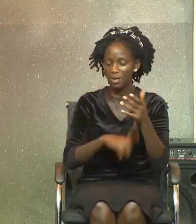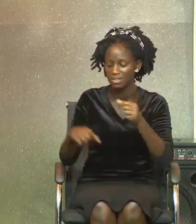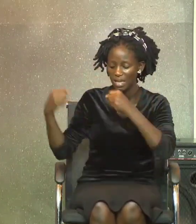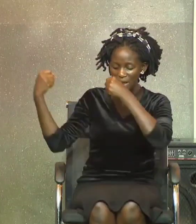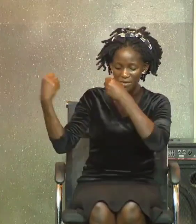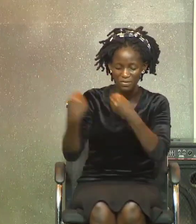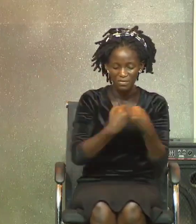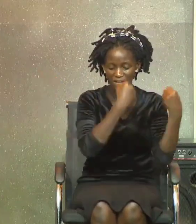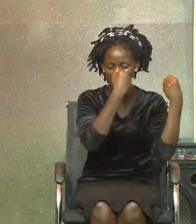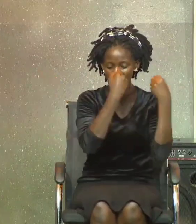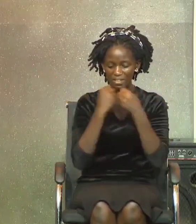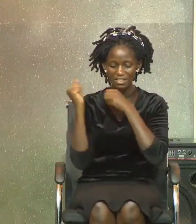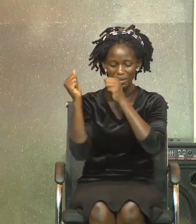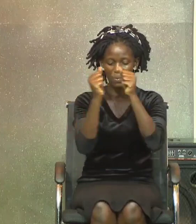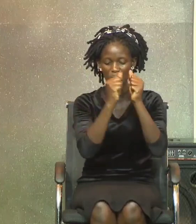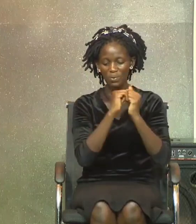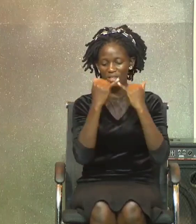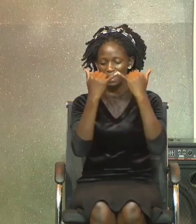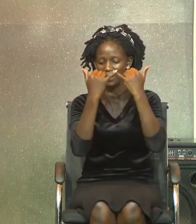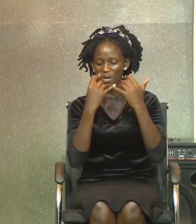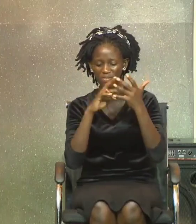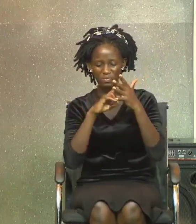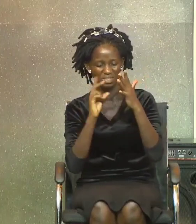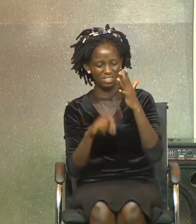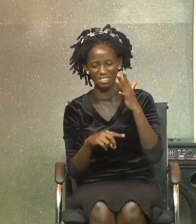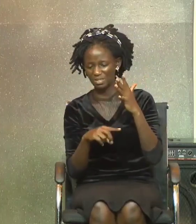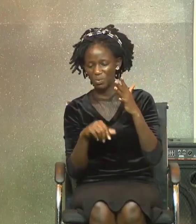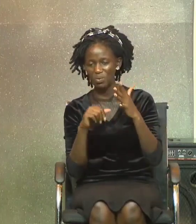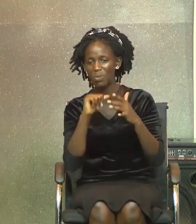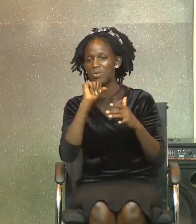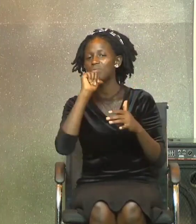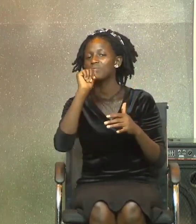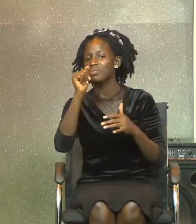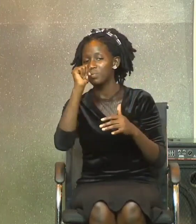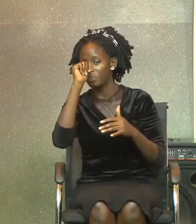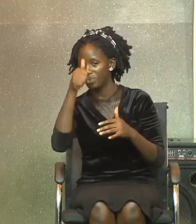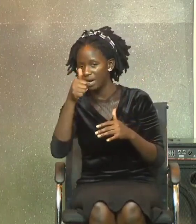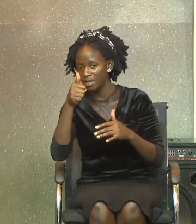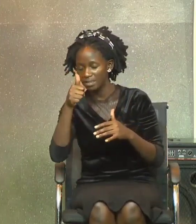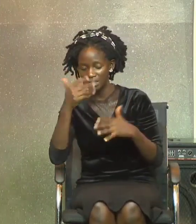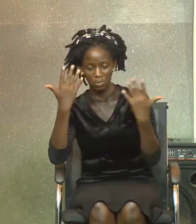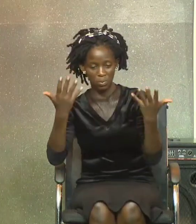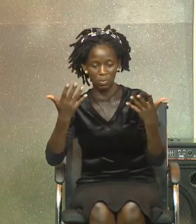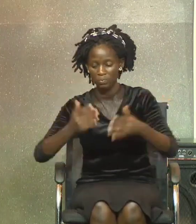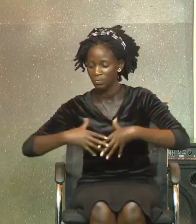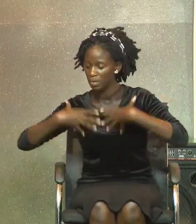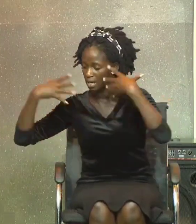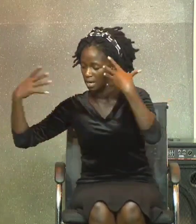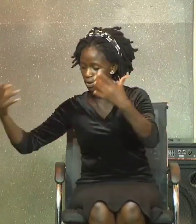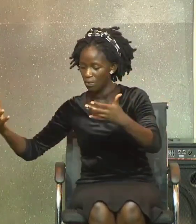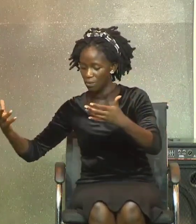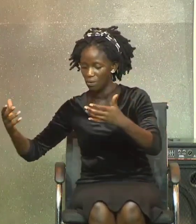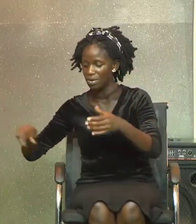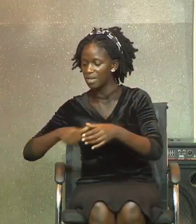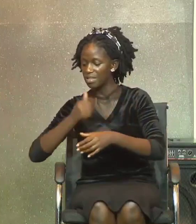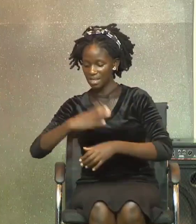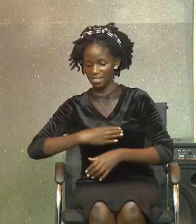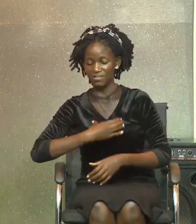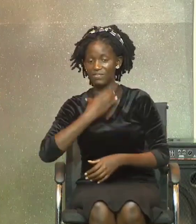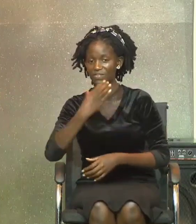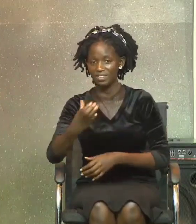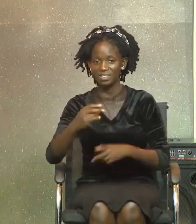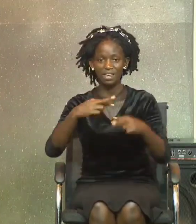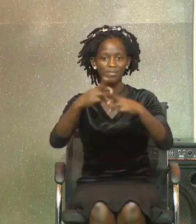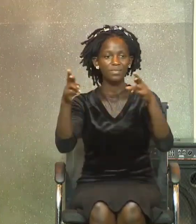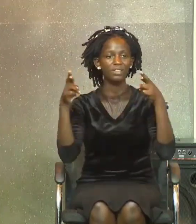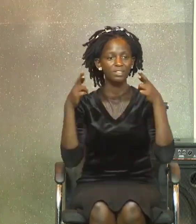n'omukyala kitegeeza kamanyiiro obanga kyekyo kannobere mu kisenge kyaki ky'abagenyi